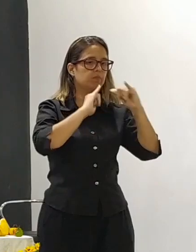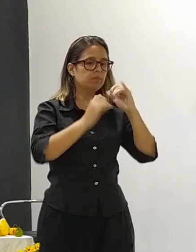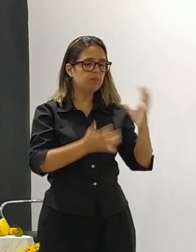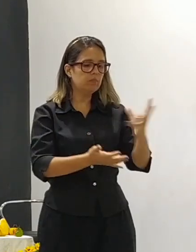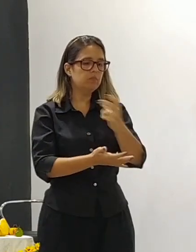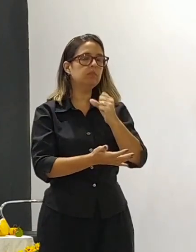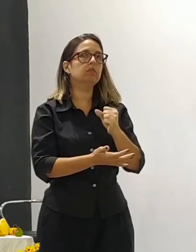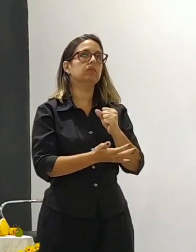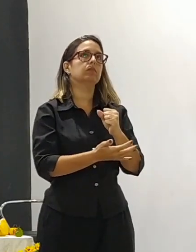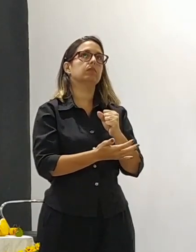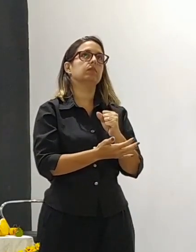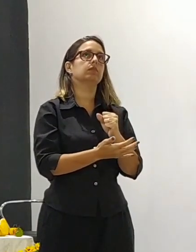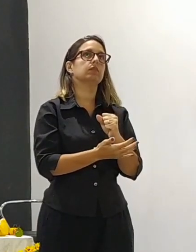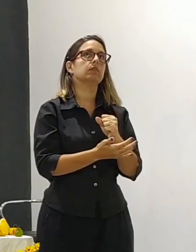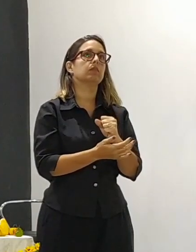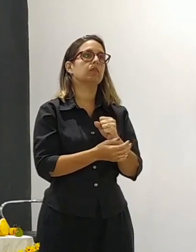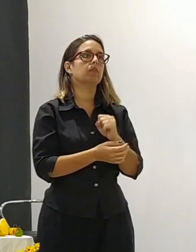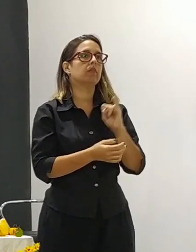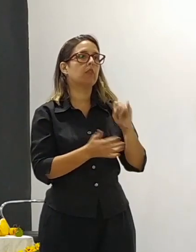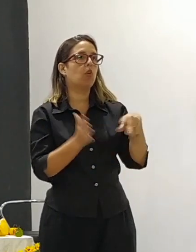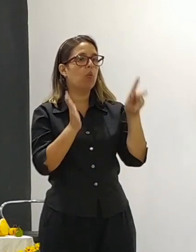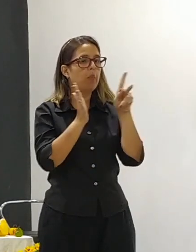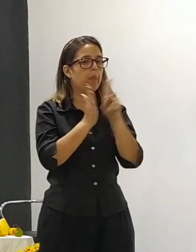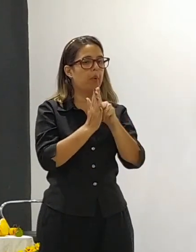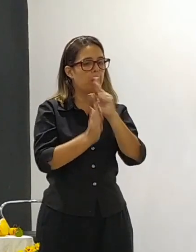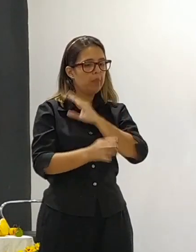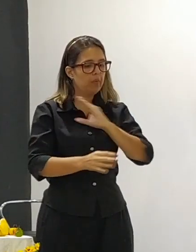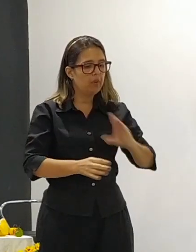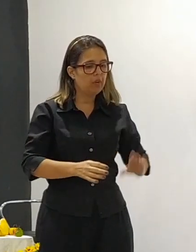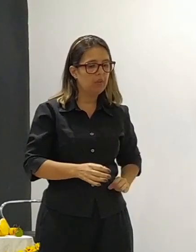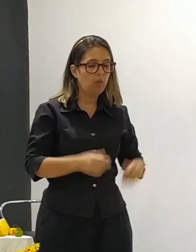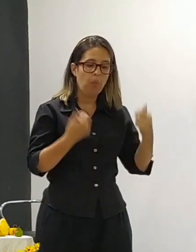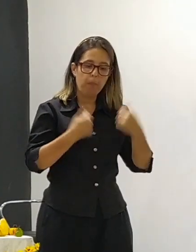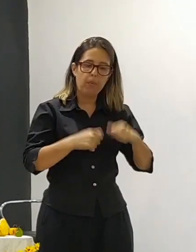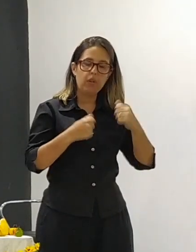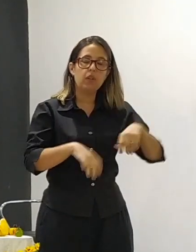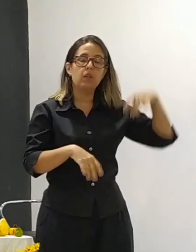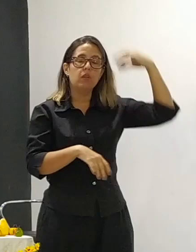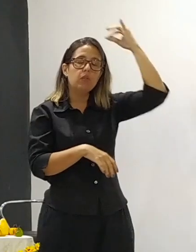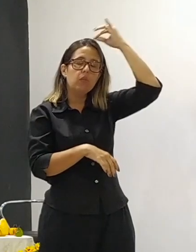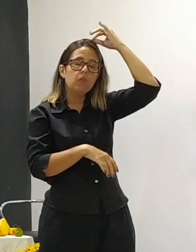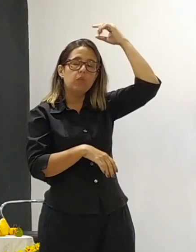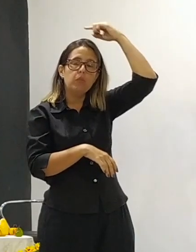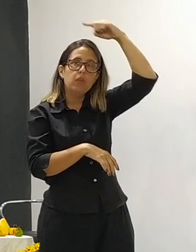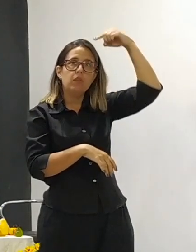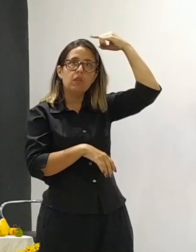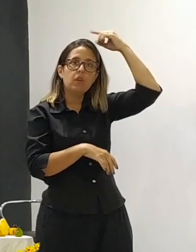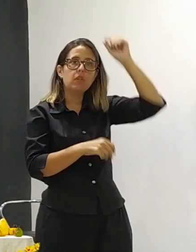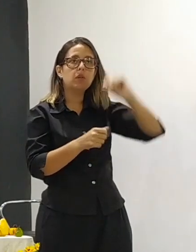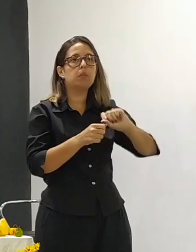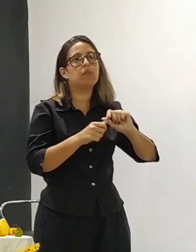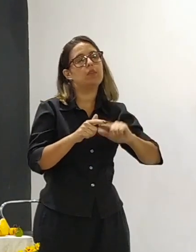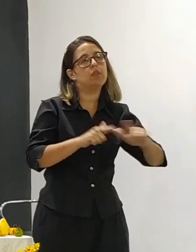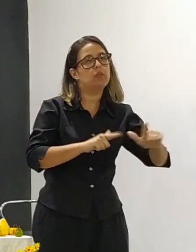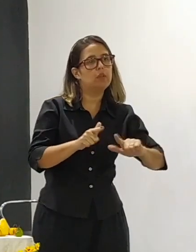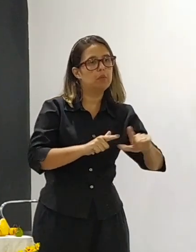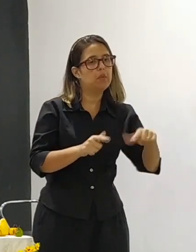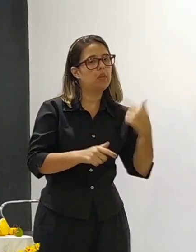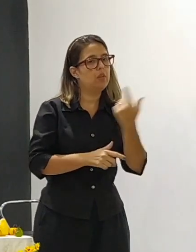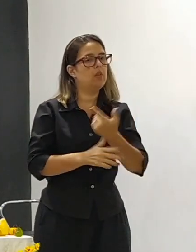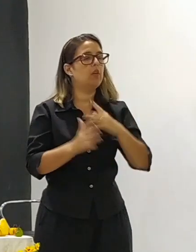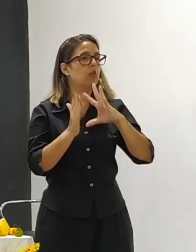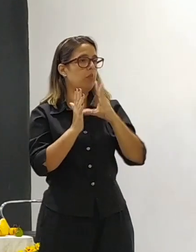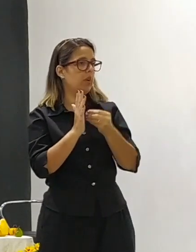salvação. Então, se o próprio Cristo precisa do Espírito Santo para fazer essa obra, nós como igreja